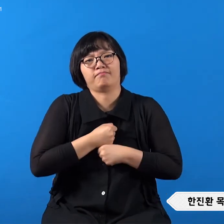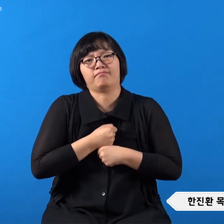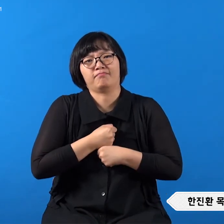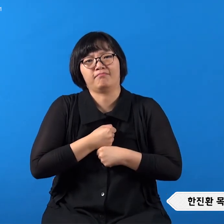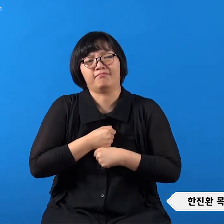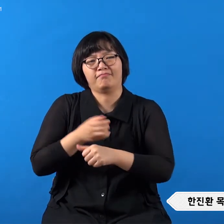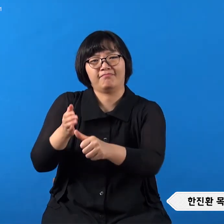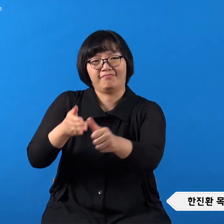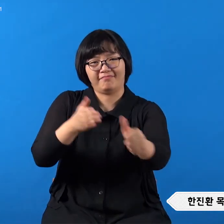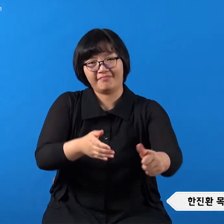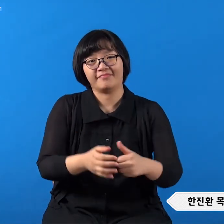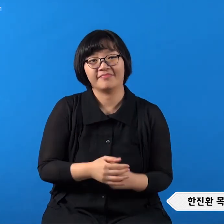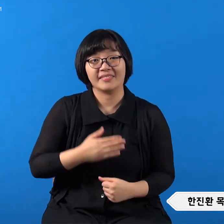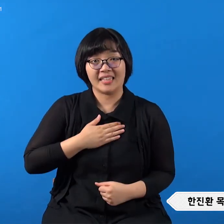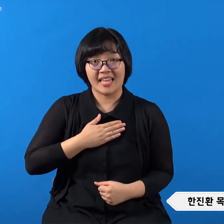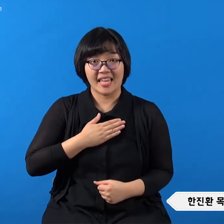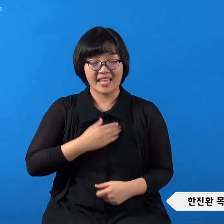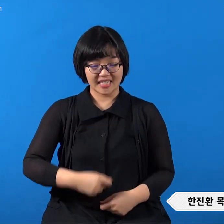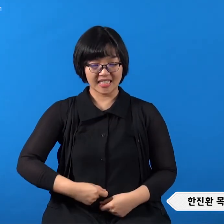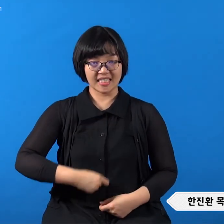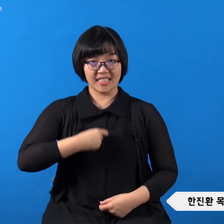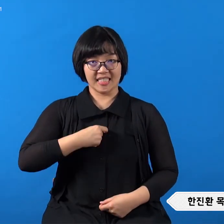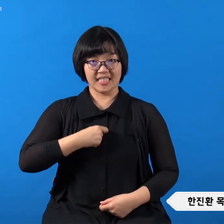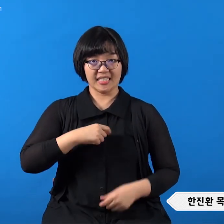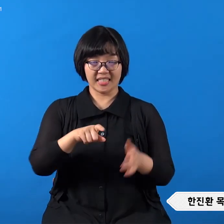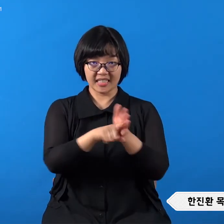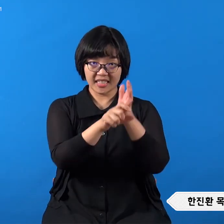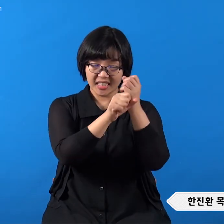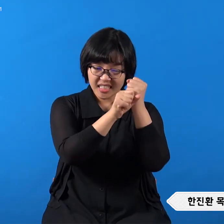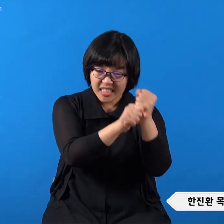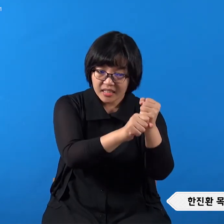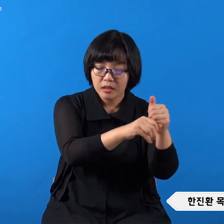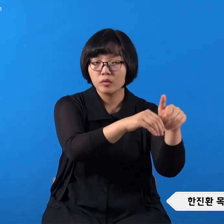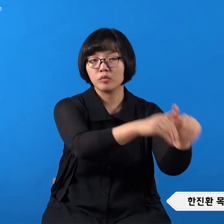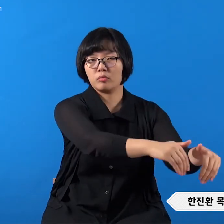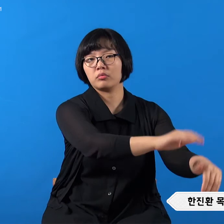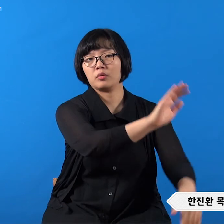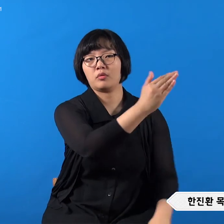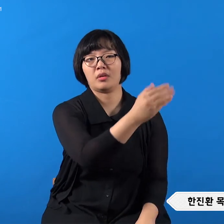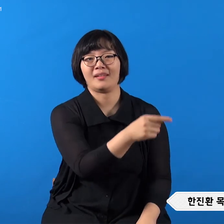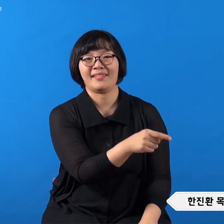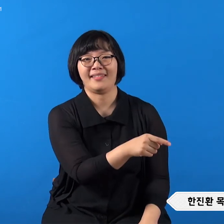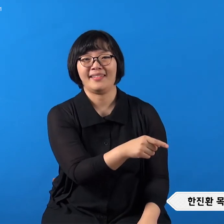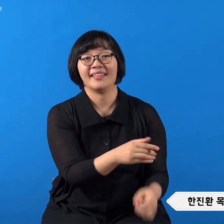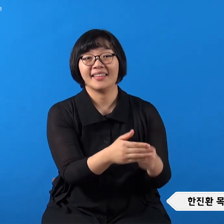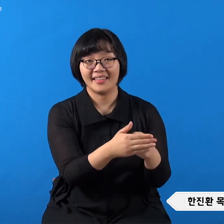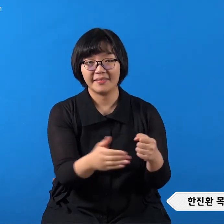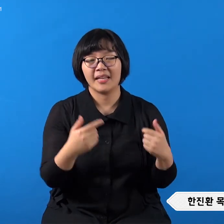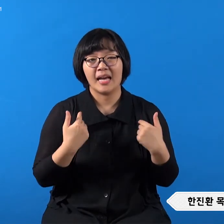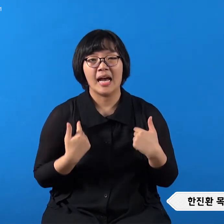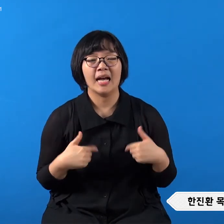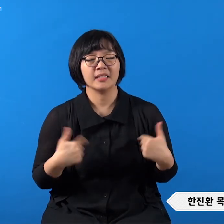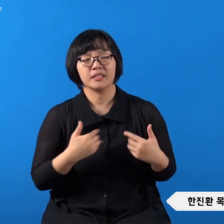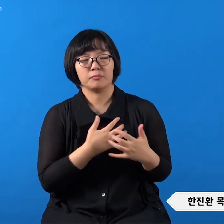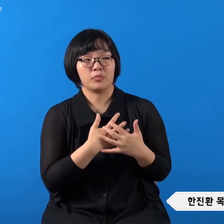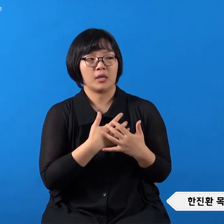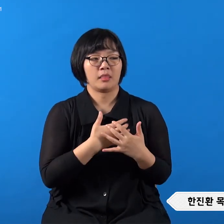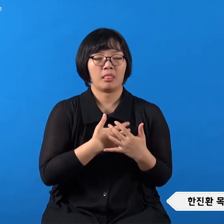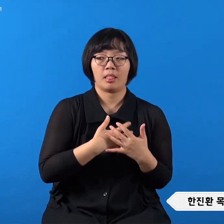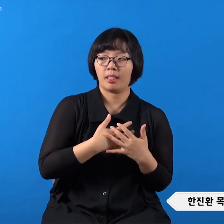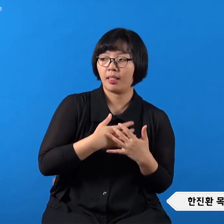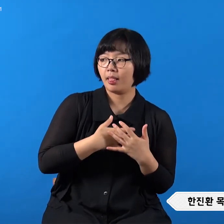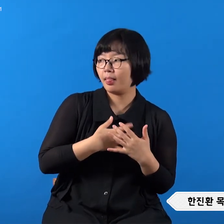됩니다. 내 의를 의지하고 나아가면 종이 됩니다. 그래서 늘 불안하고